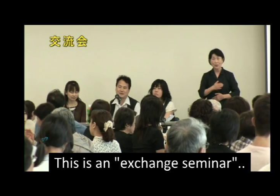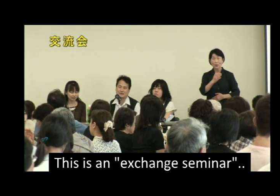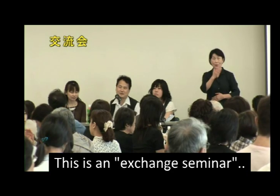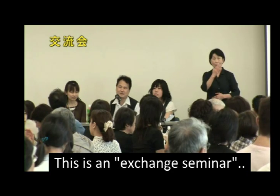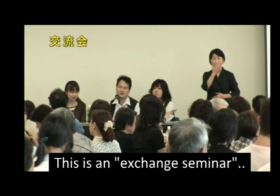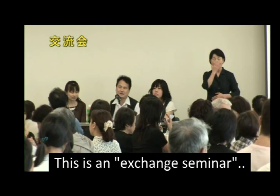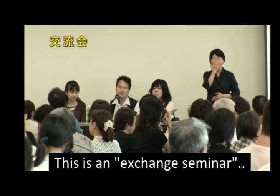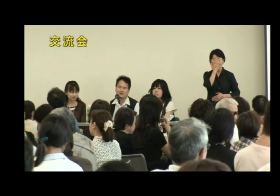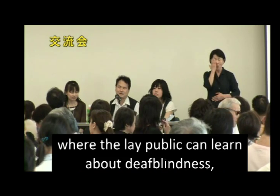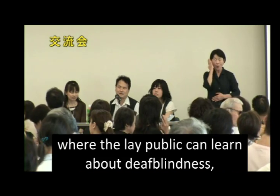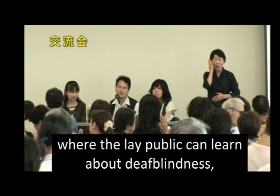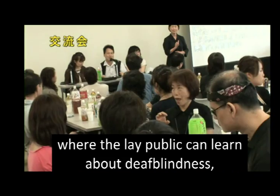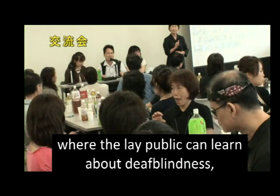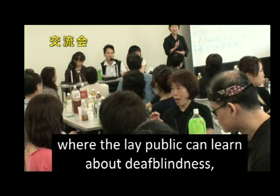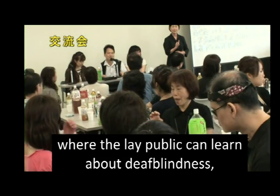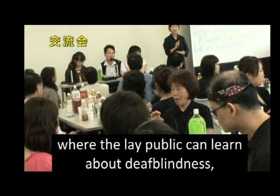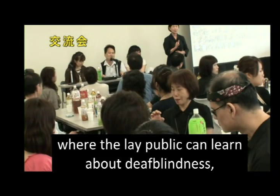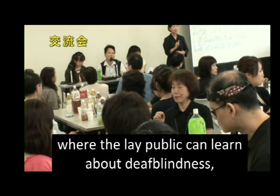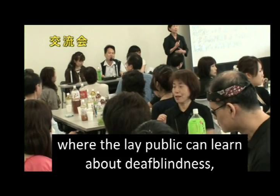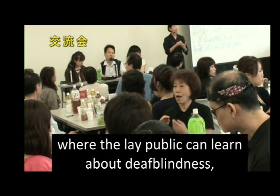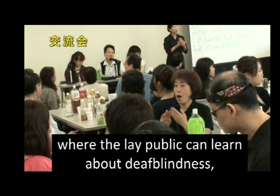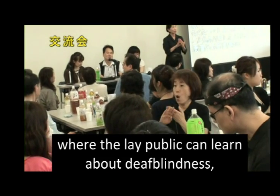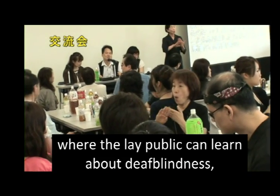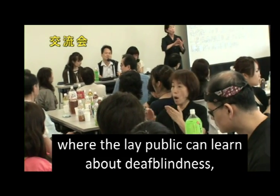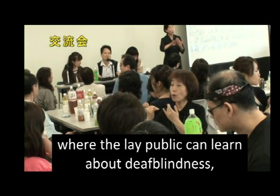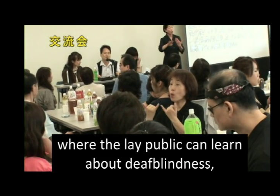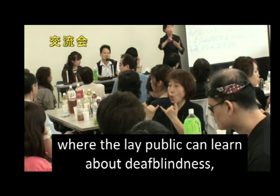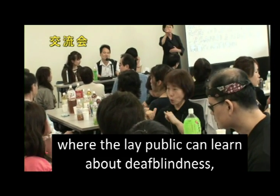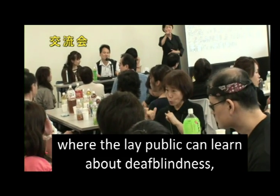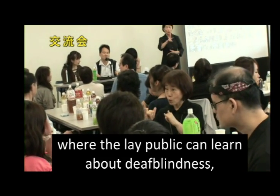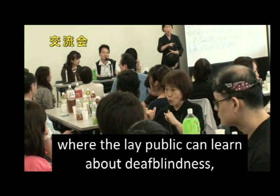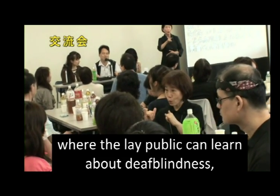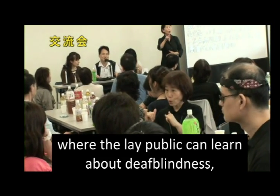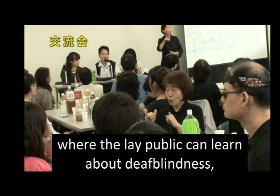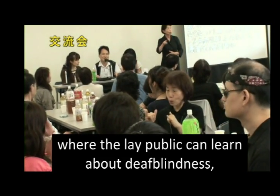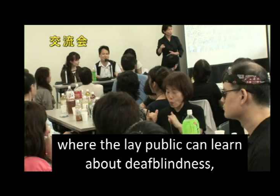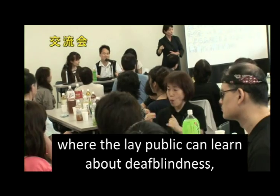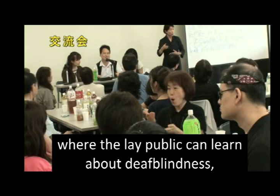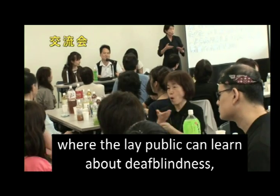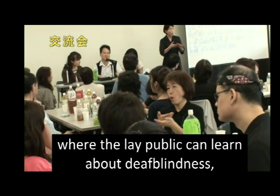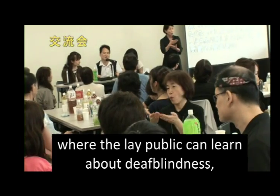ごとの催しや盲ろう者に関する講演を行います。